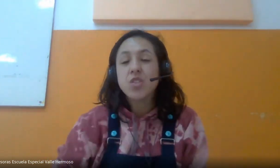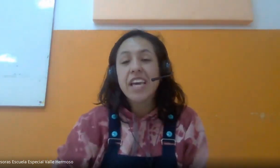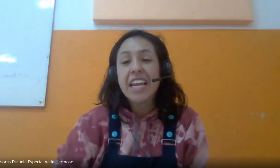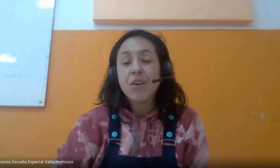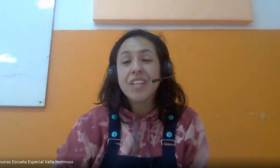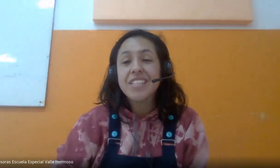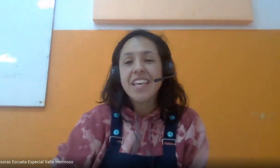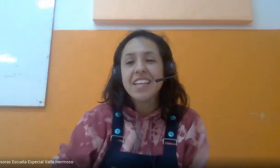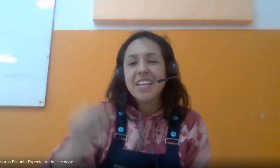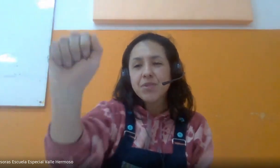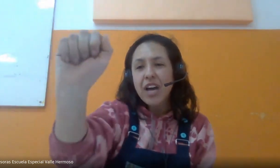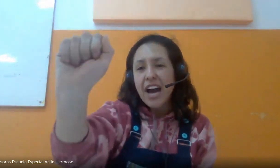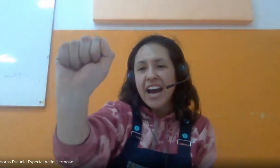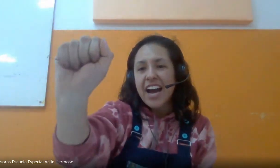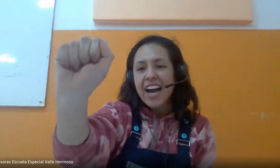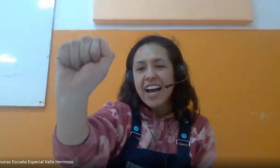Entonces, en lengua de señas tenemos A,